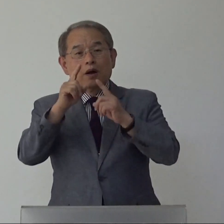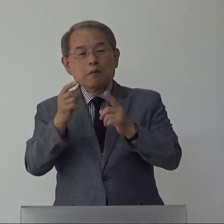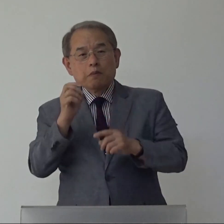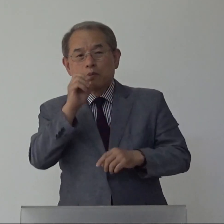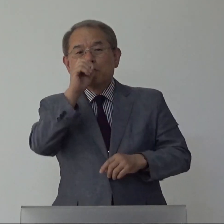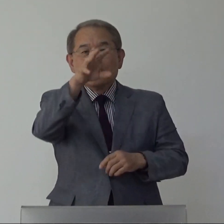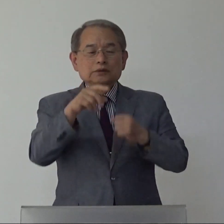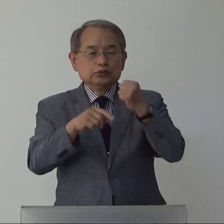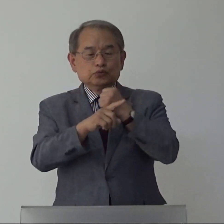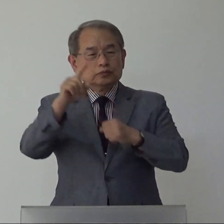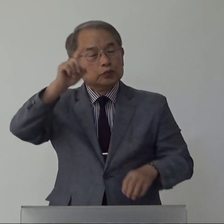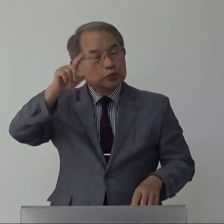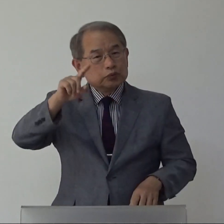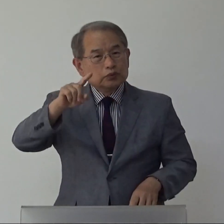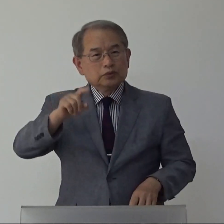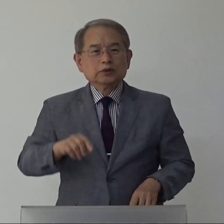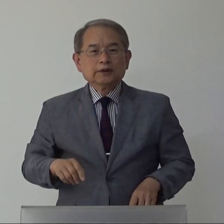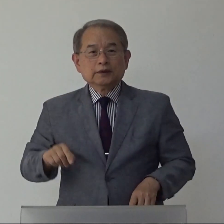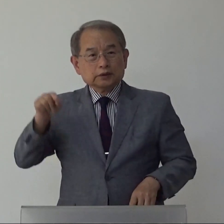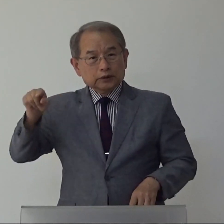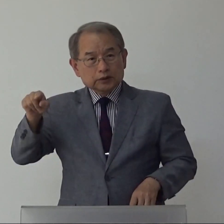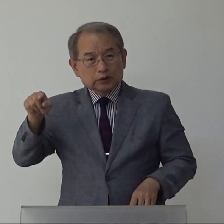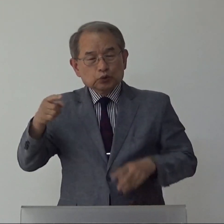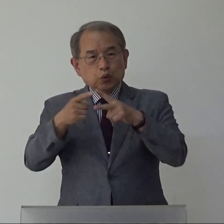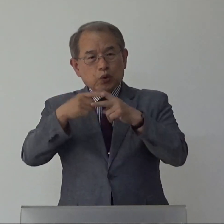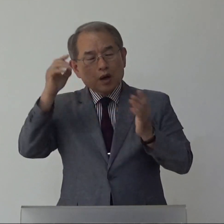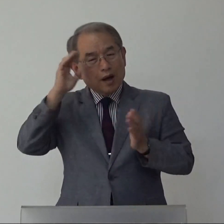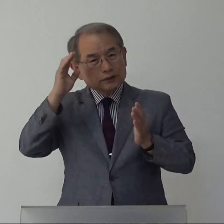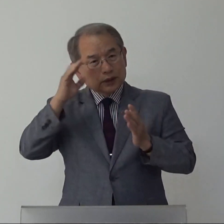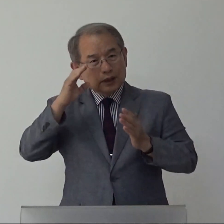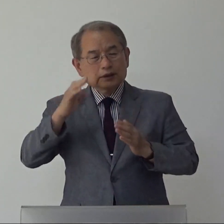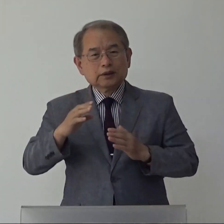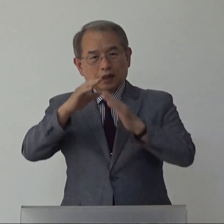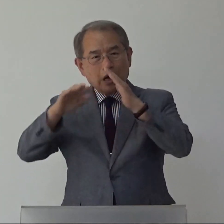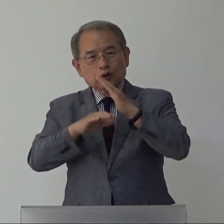것이 대부분인데 놀랄만하게 이 학생은